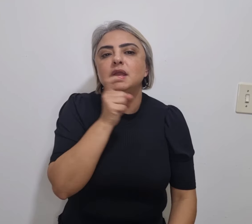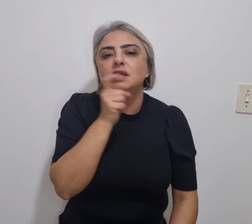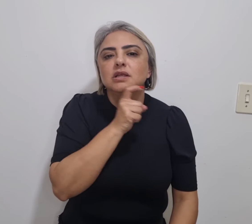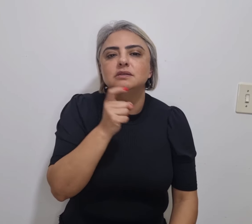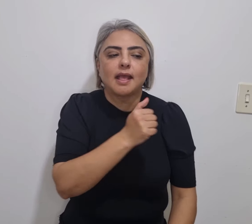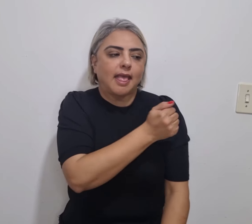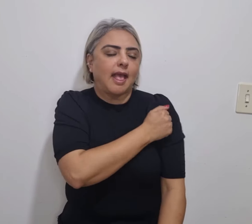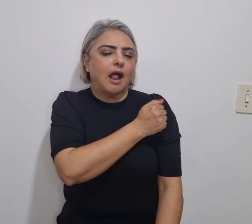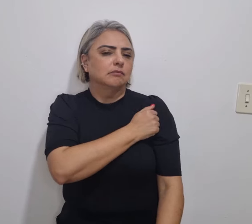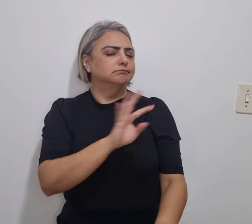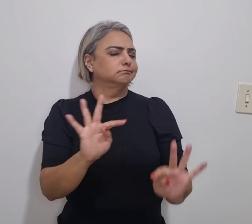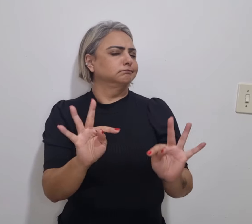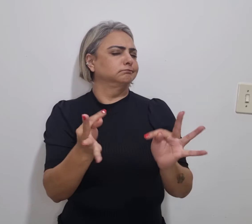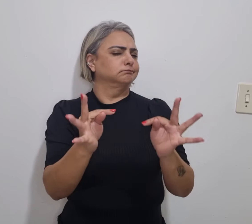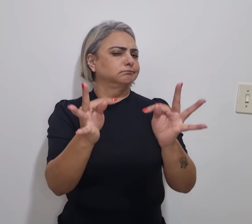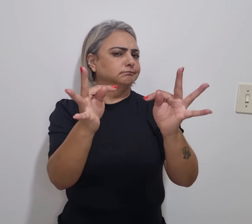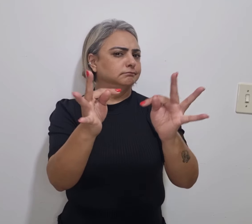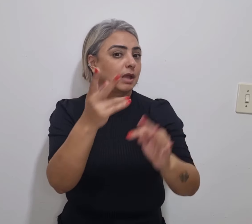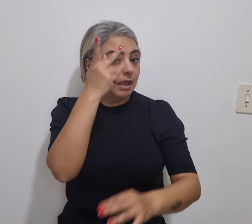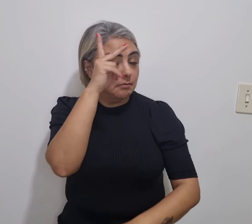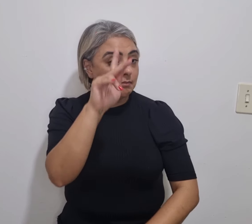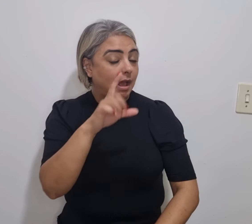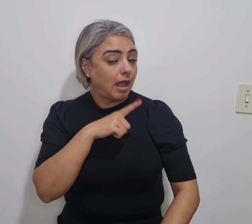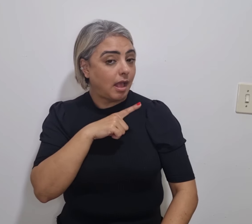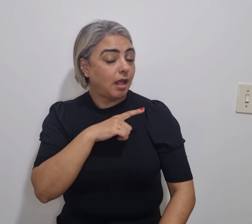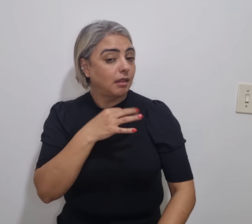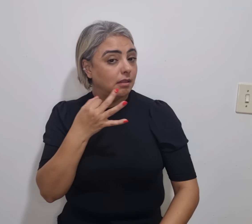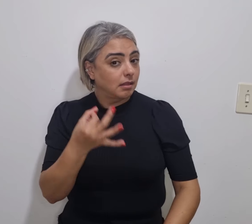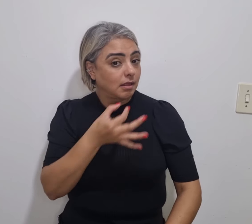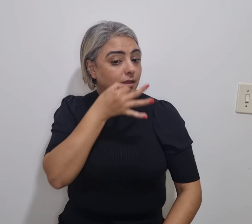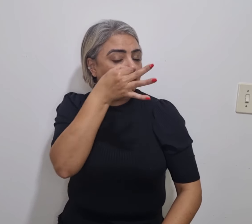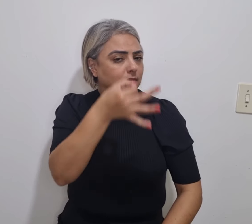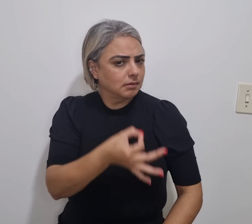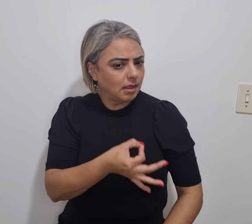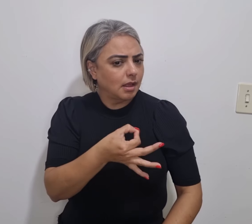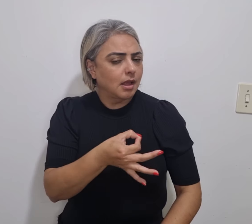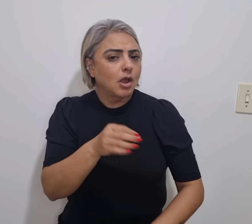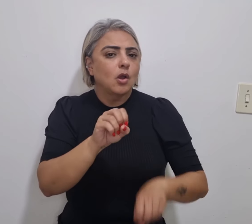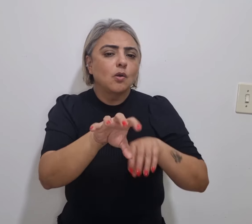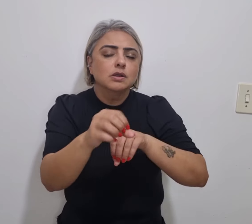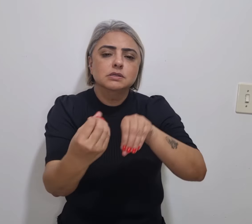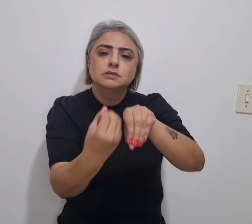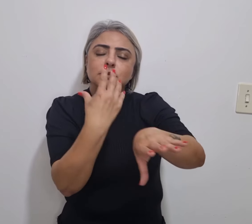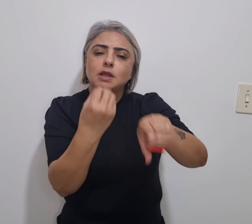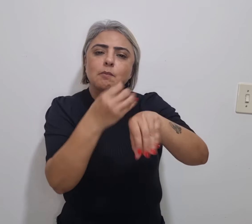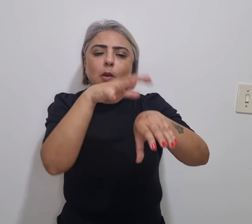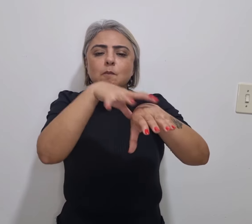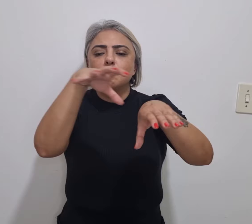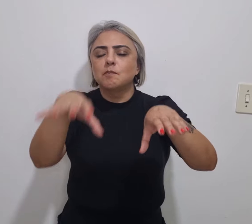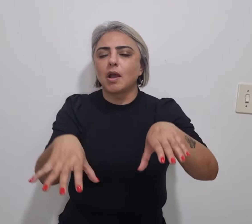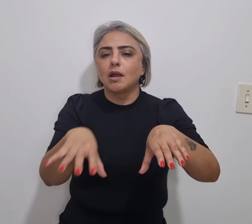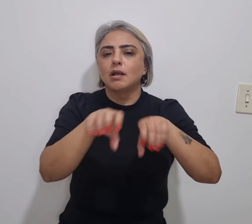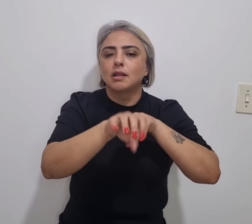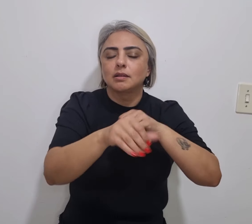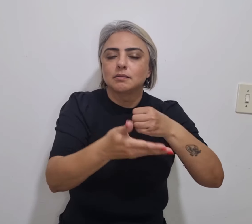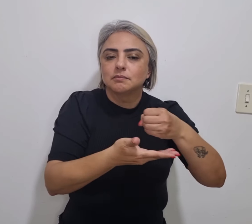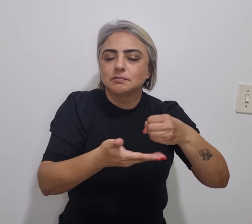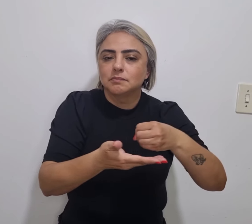aluno tecnológico, para justificar o ensino remoto ou híbrido na educação básica, pública